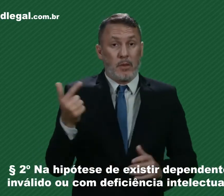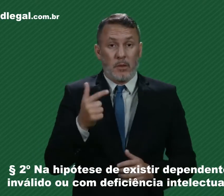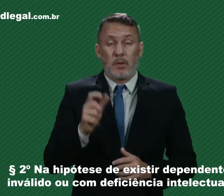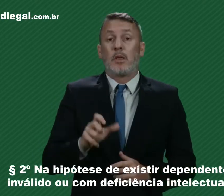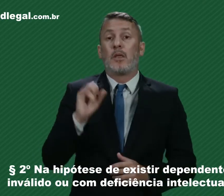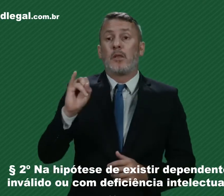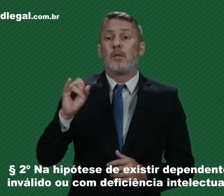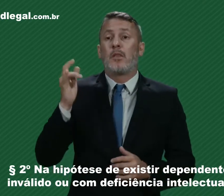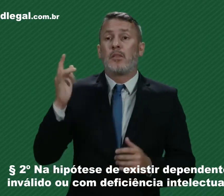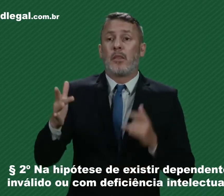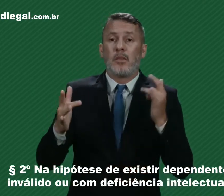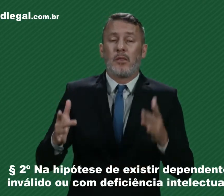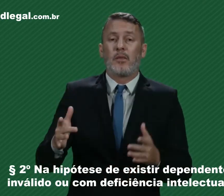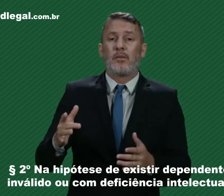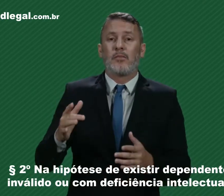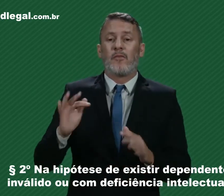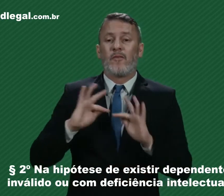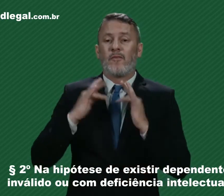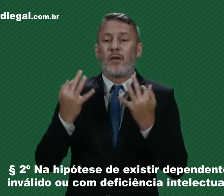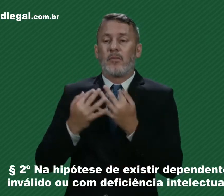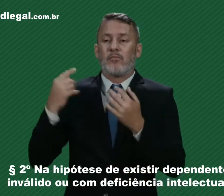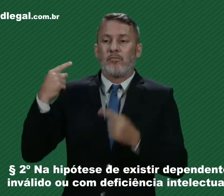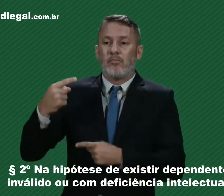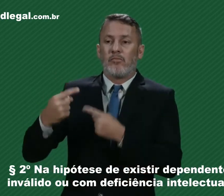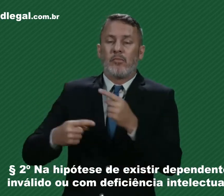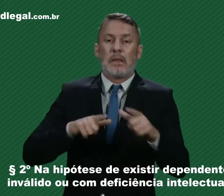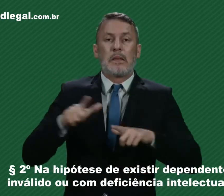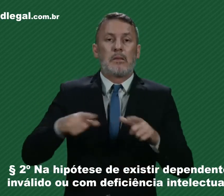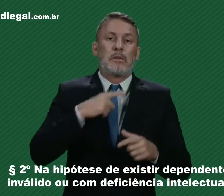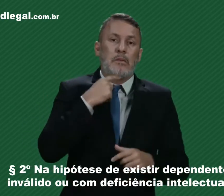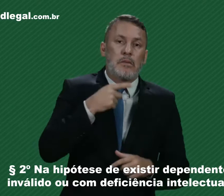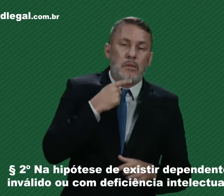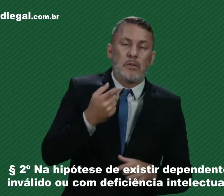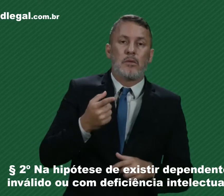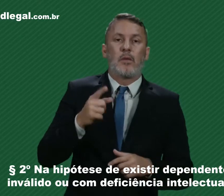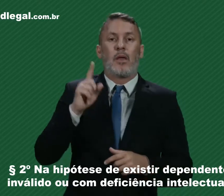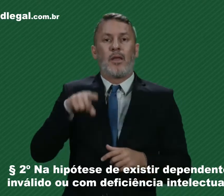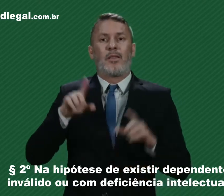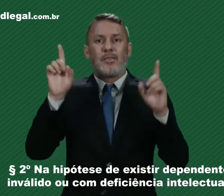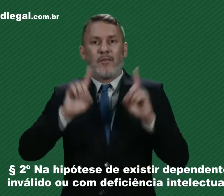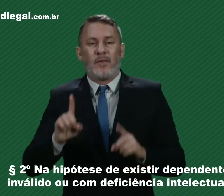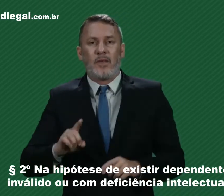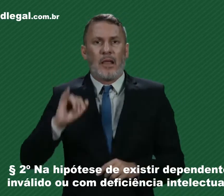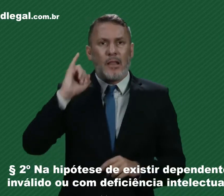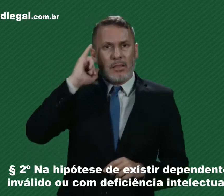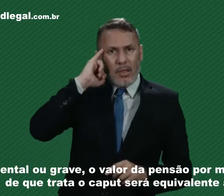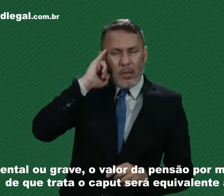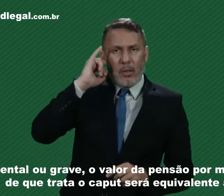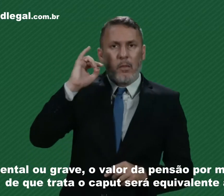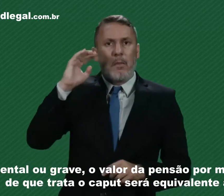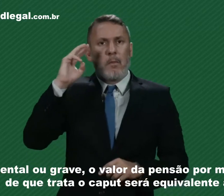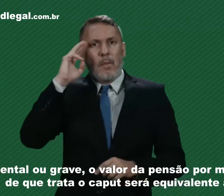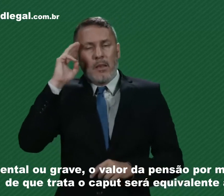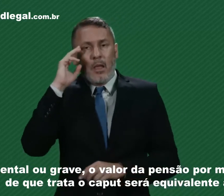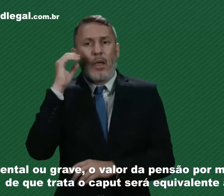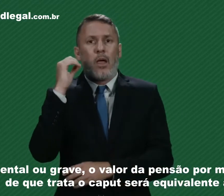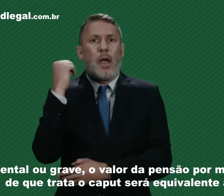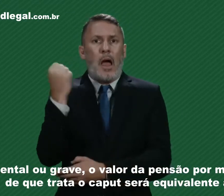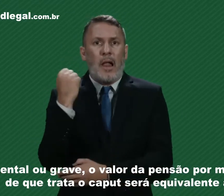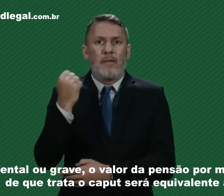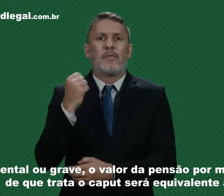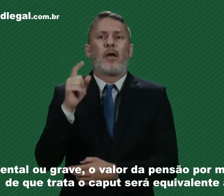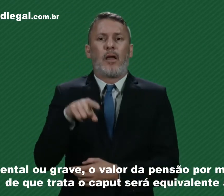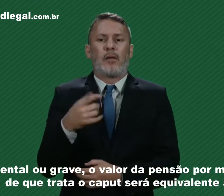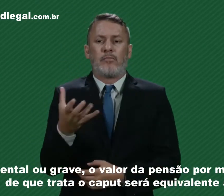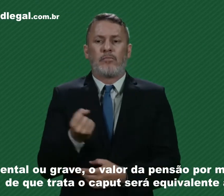Parágrafo 2º. Na hipótese de existir dependente inválido ou com deficiência intelectual, mental ou grave,